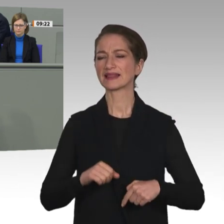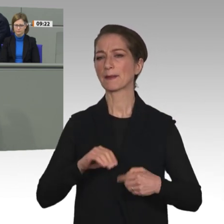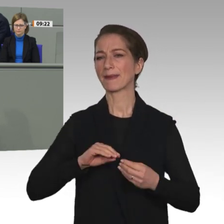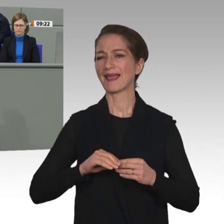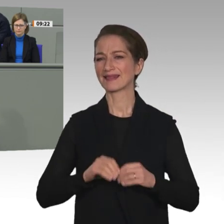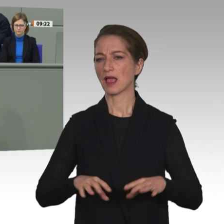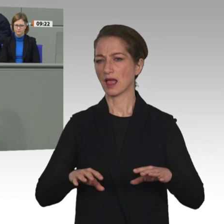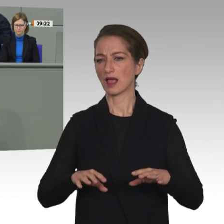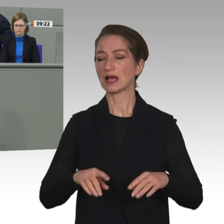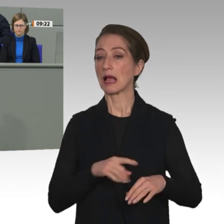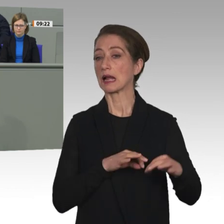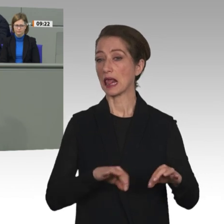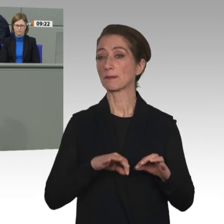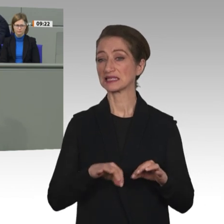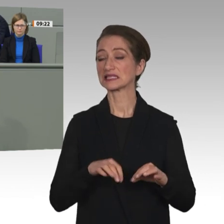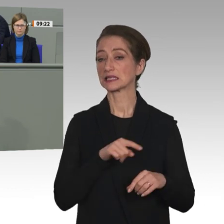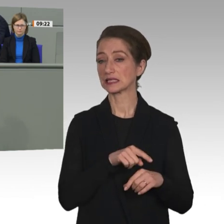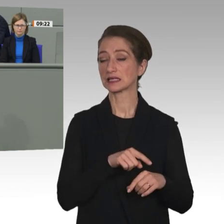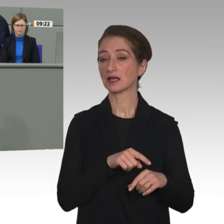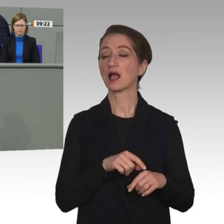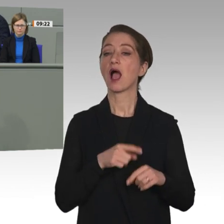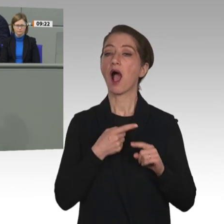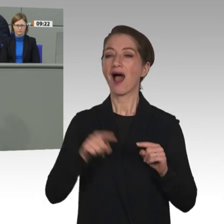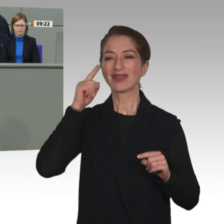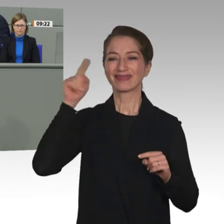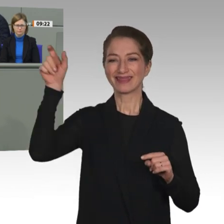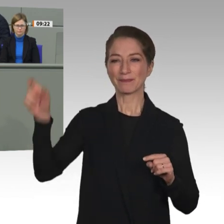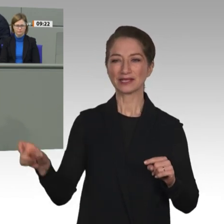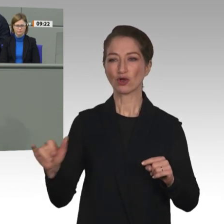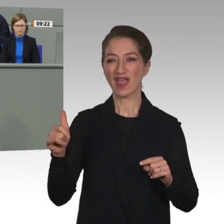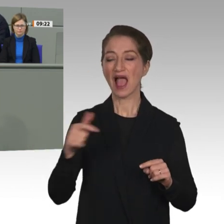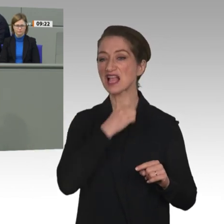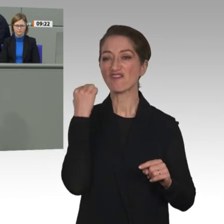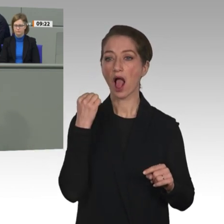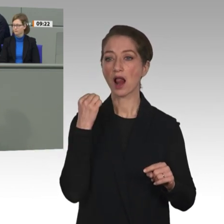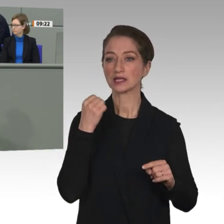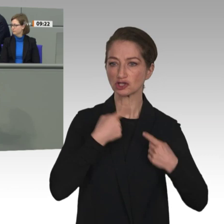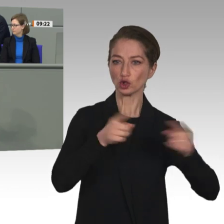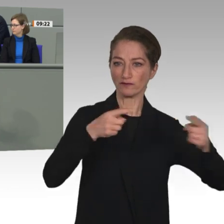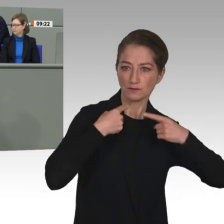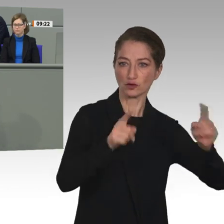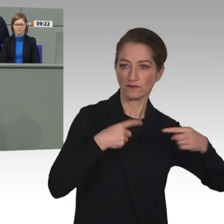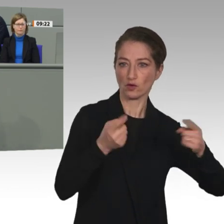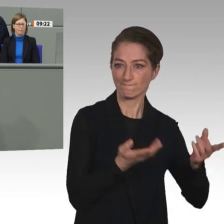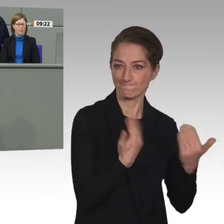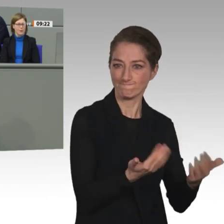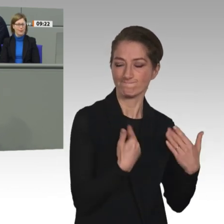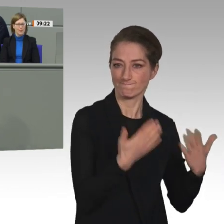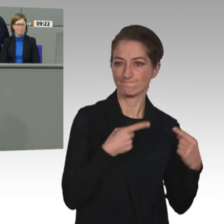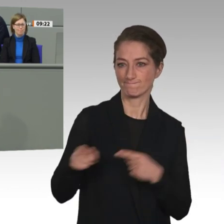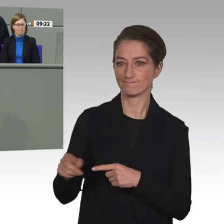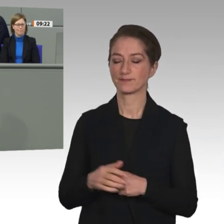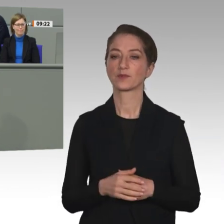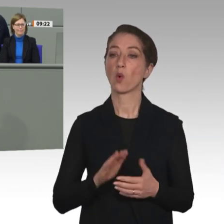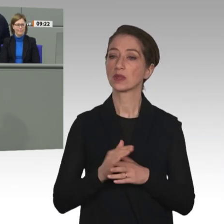der regelmäßig zur Gewalt gegen Andersdenkende aufgerufen wurde. Oder auch bei linken Strategietreffen,